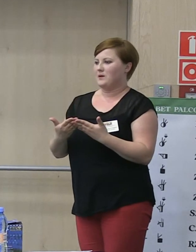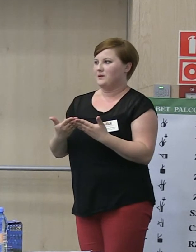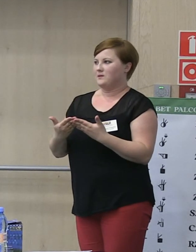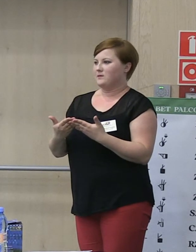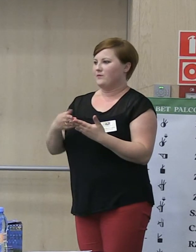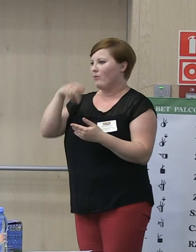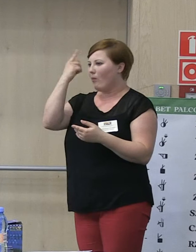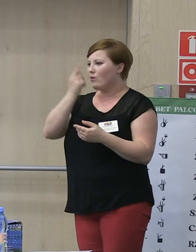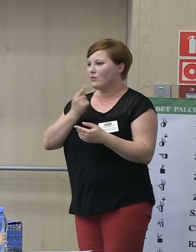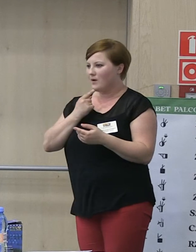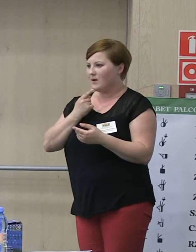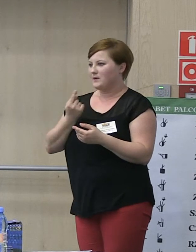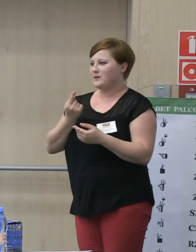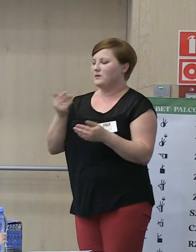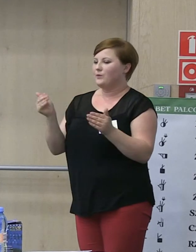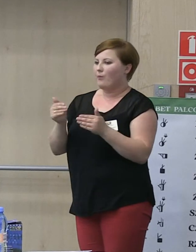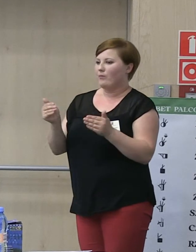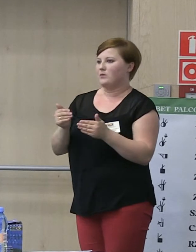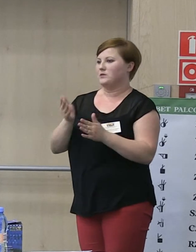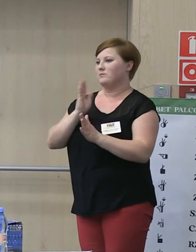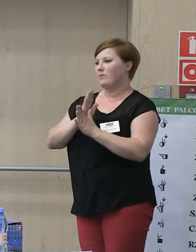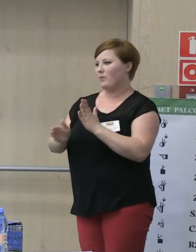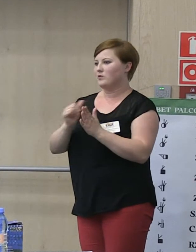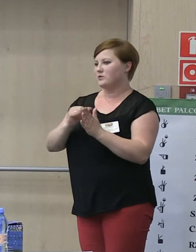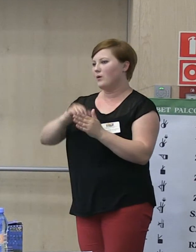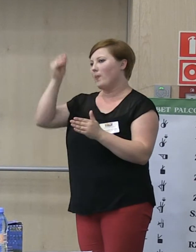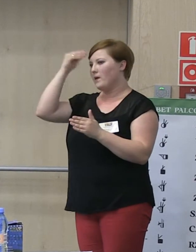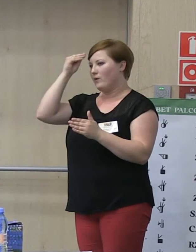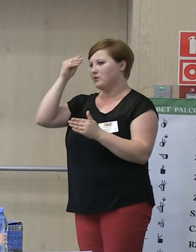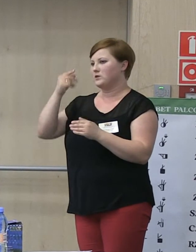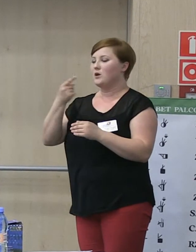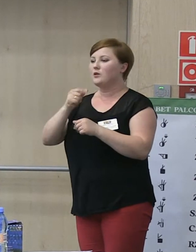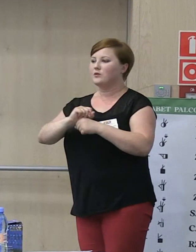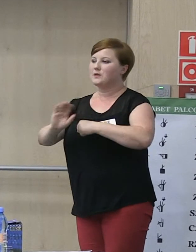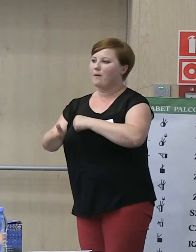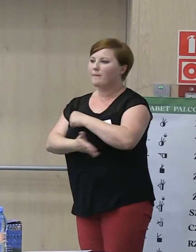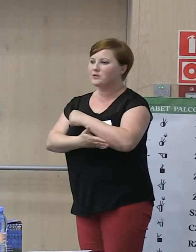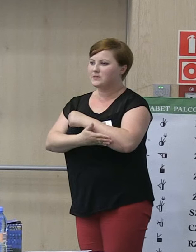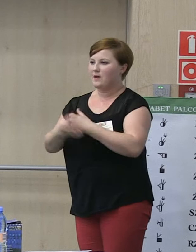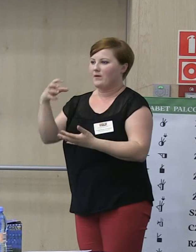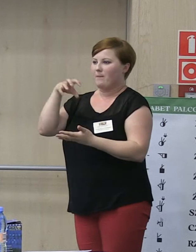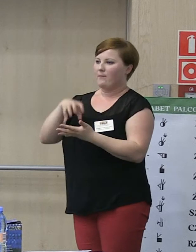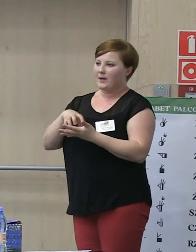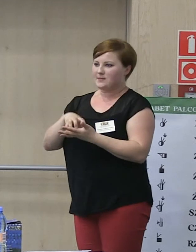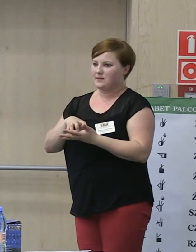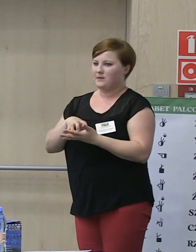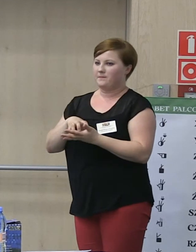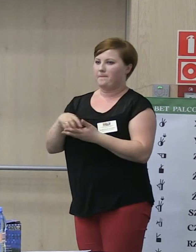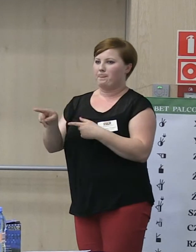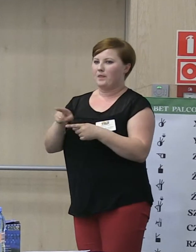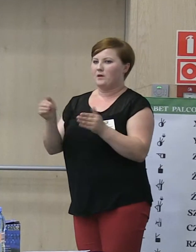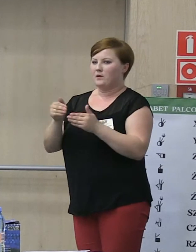w Portugalii, to możemy po prostu się to nauczyć. To jest baza, tak? To jest baza. Tak. No, czyli baza. Można by